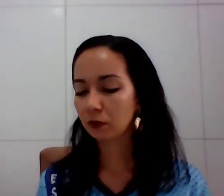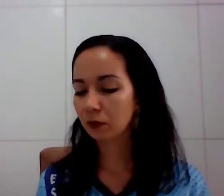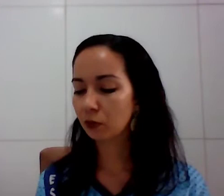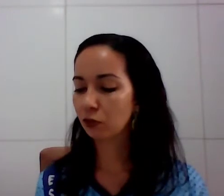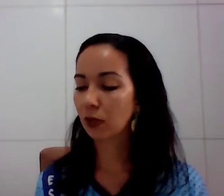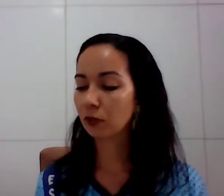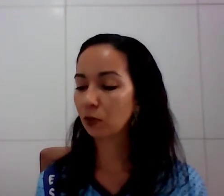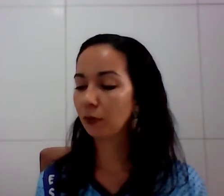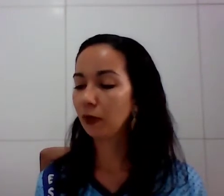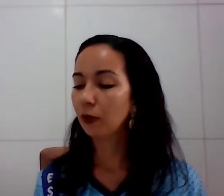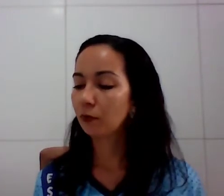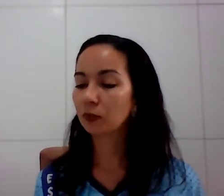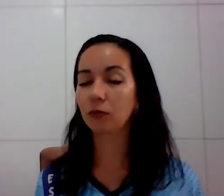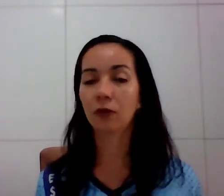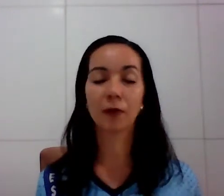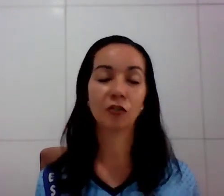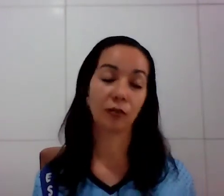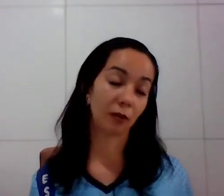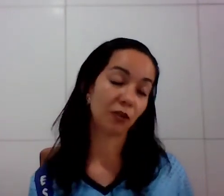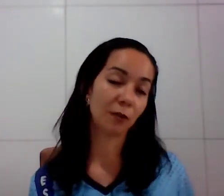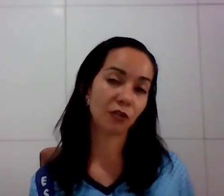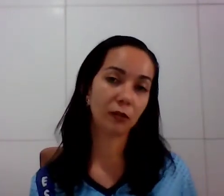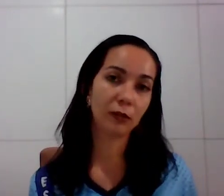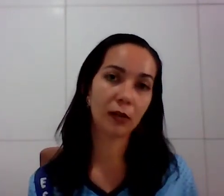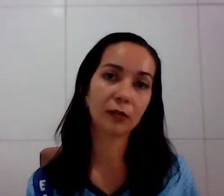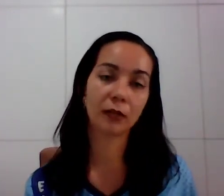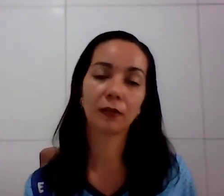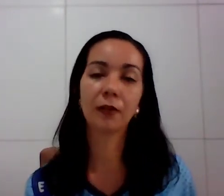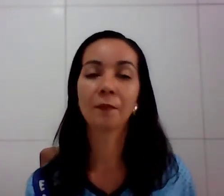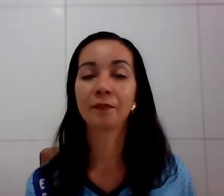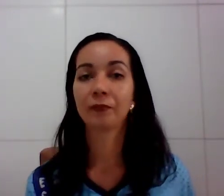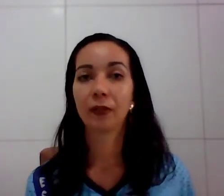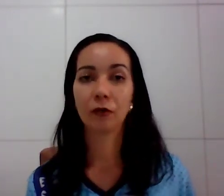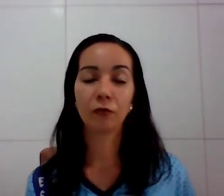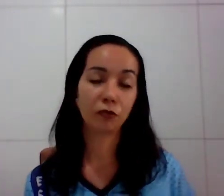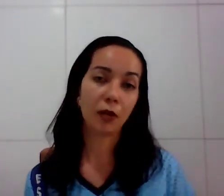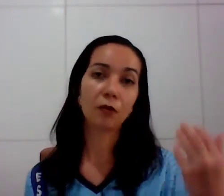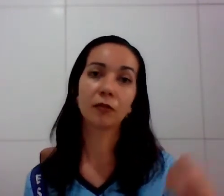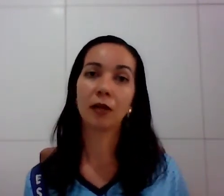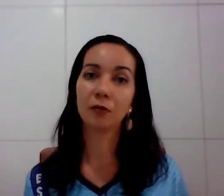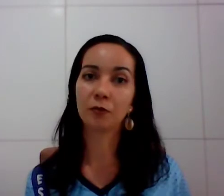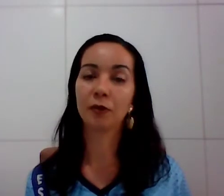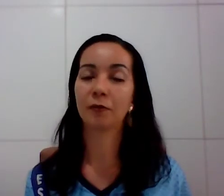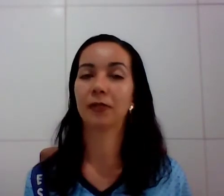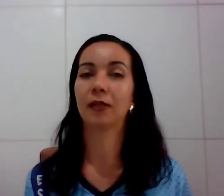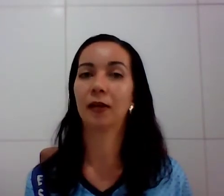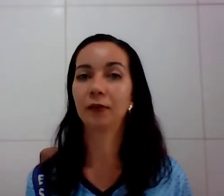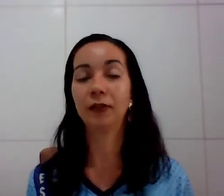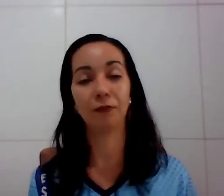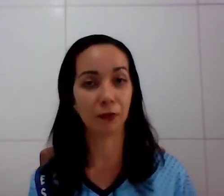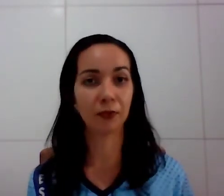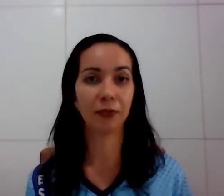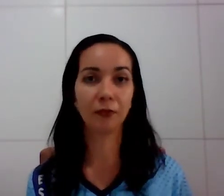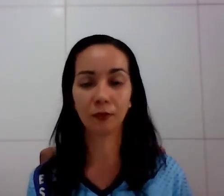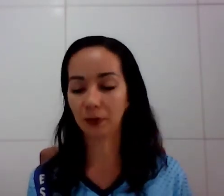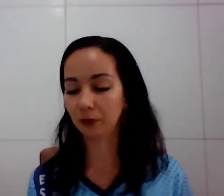vamos estudar sobre um assunto que eu achei bastante interessante, que eu estudei com os alunos do ano passado, que foram segundo ano, hoje